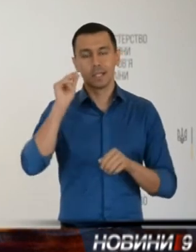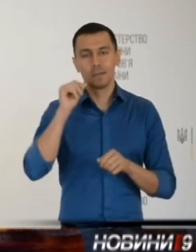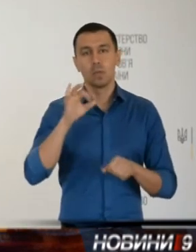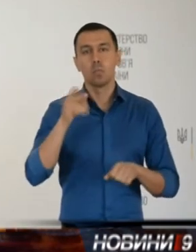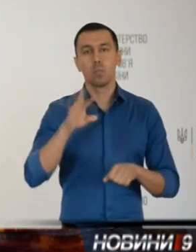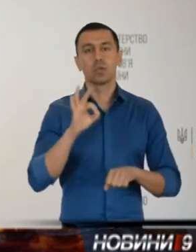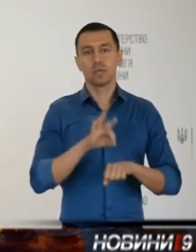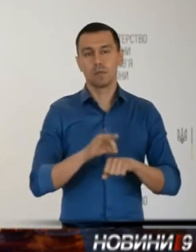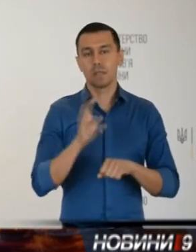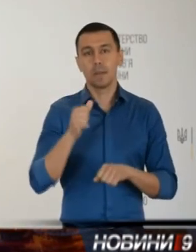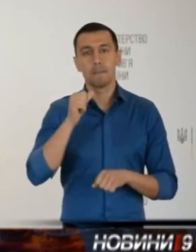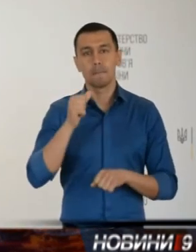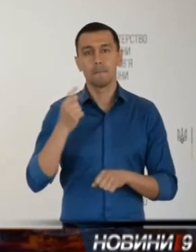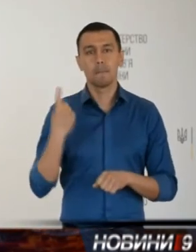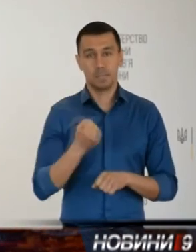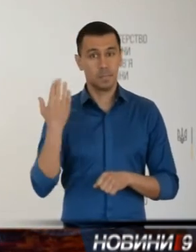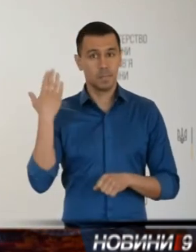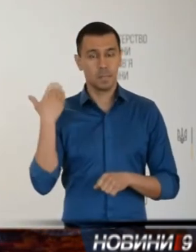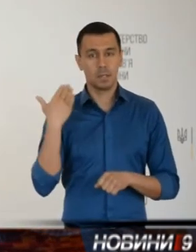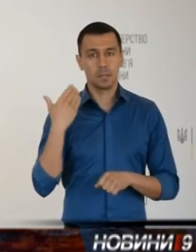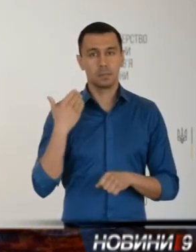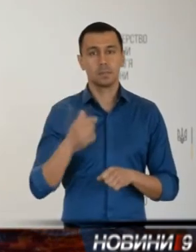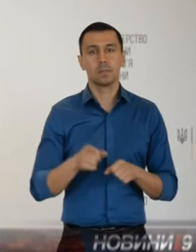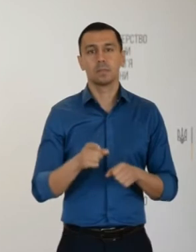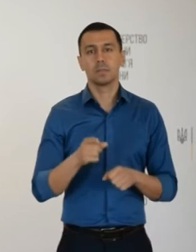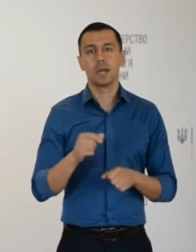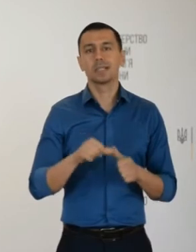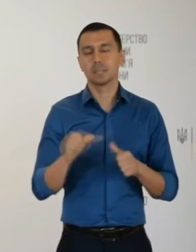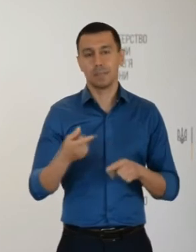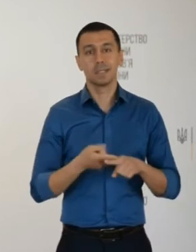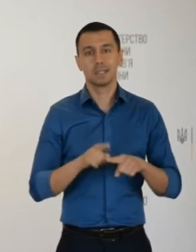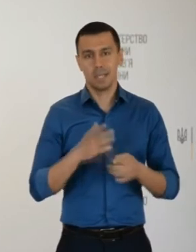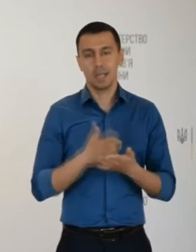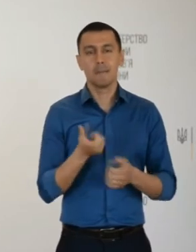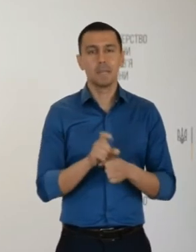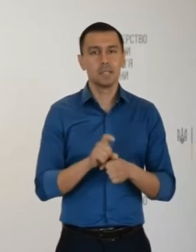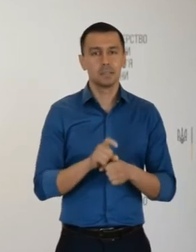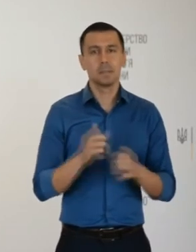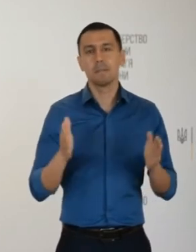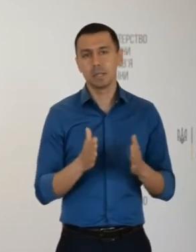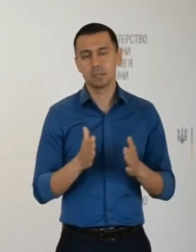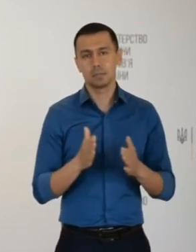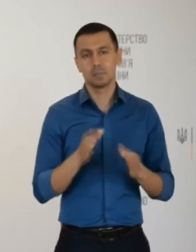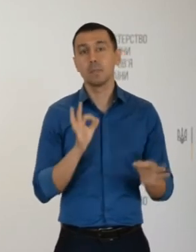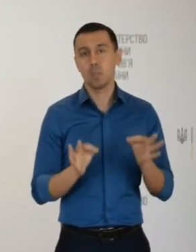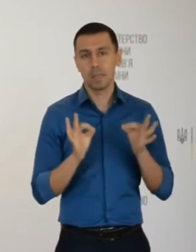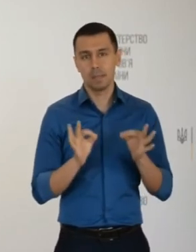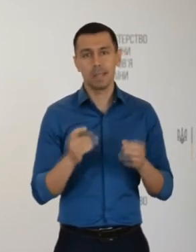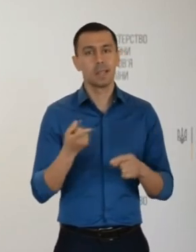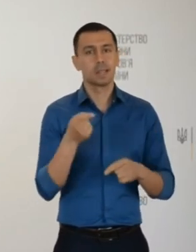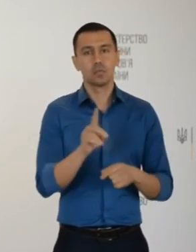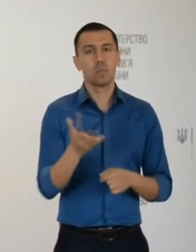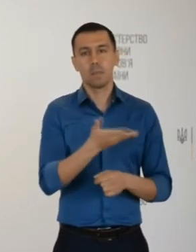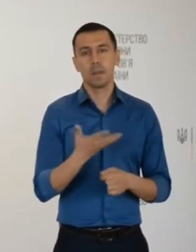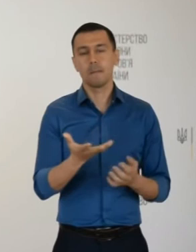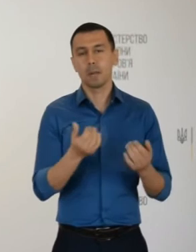по захворюваності на минулому тижні до позаминулого, а саме це є більш-менш об'єктивним і те, що ми